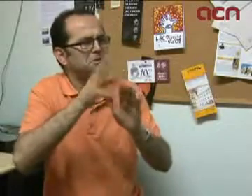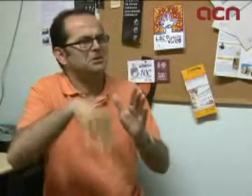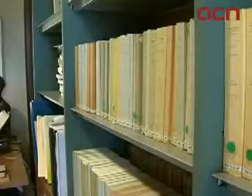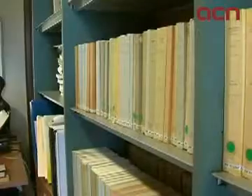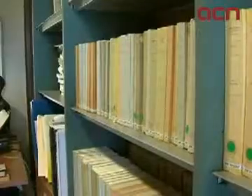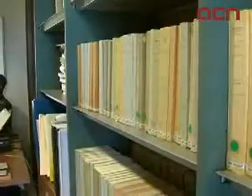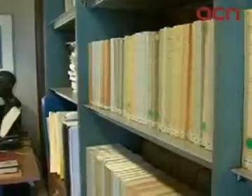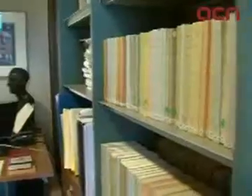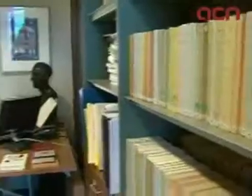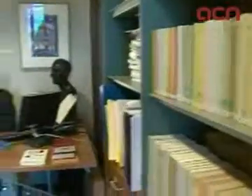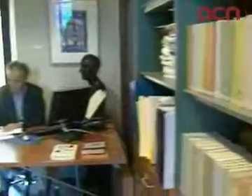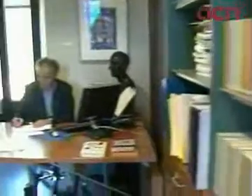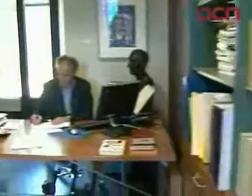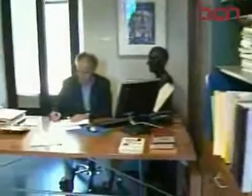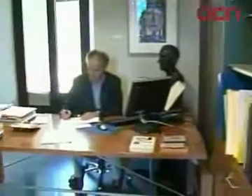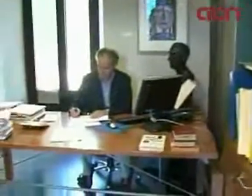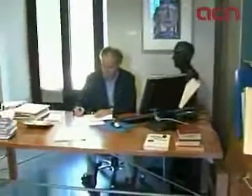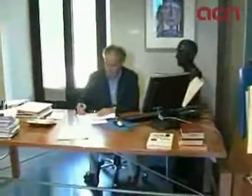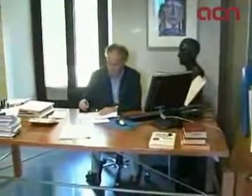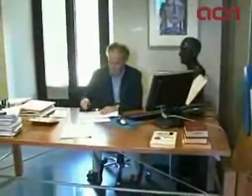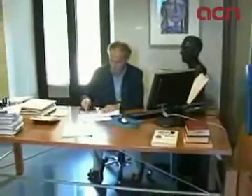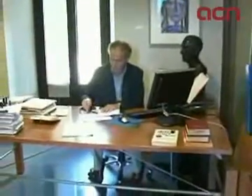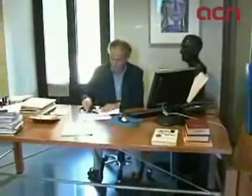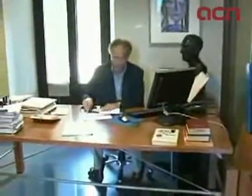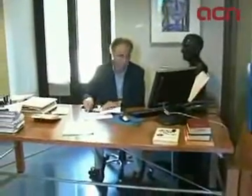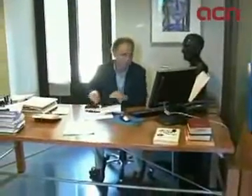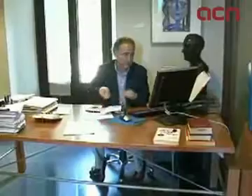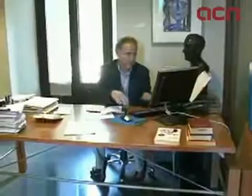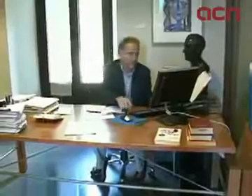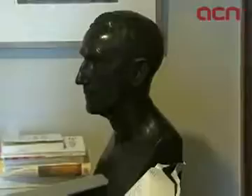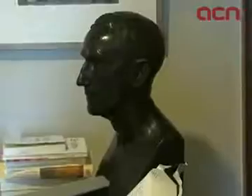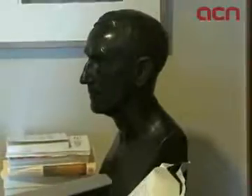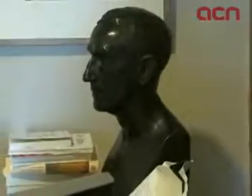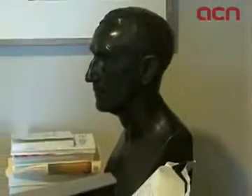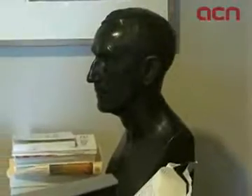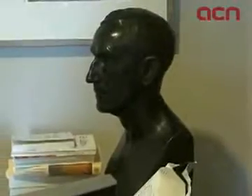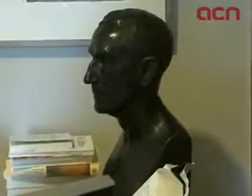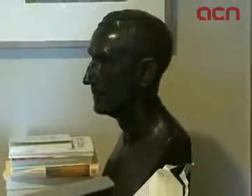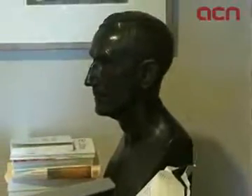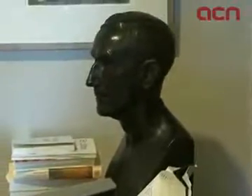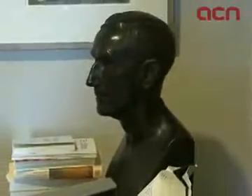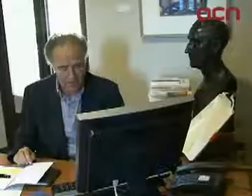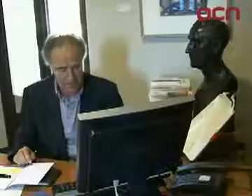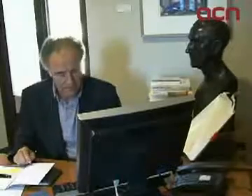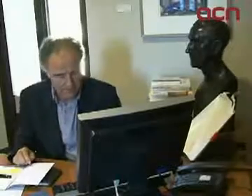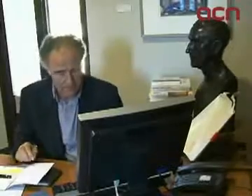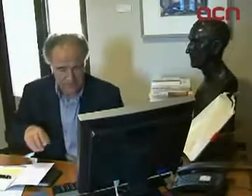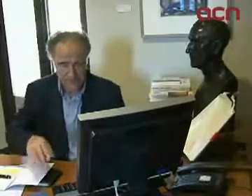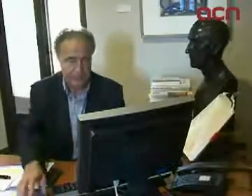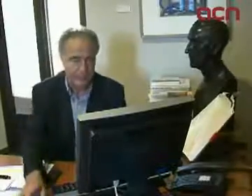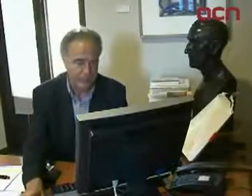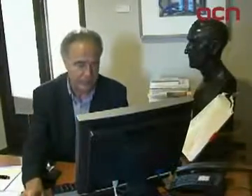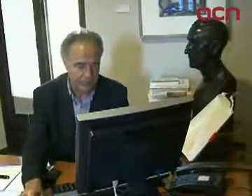problema. El fet que sigui un idioma com un altre, amb variants dialectals incloses, fa que la llengua de signes catalana requereixi l'elaboració d'un diccionari i